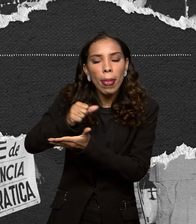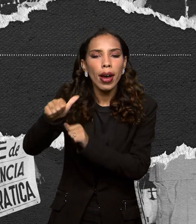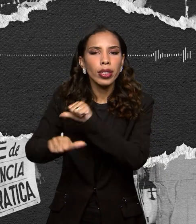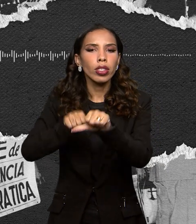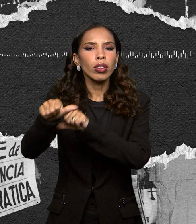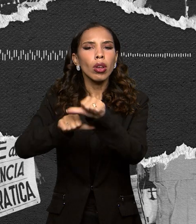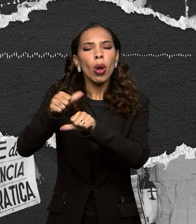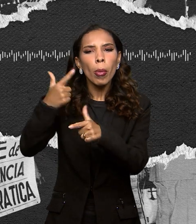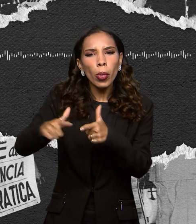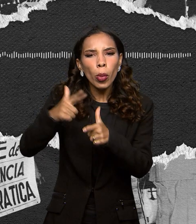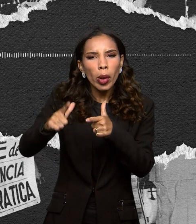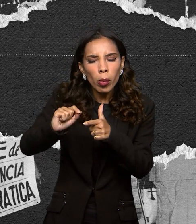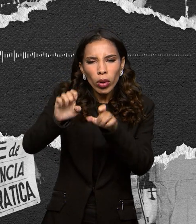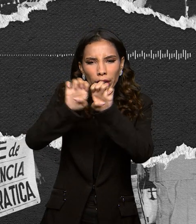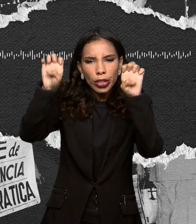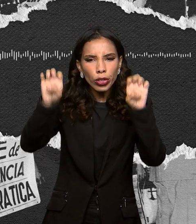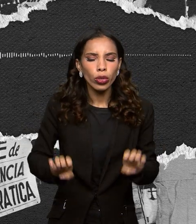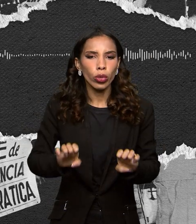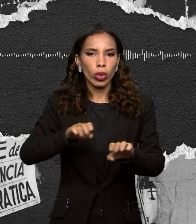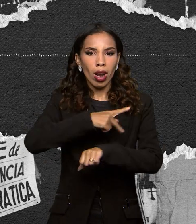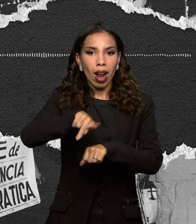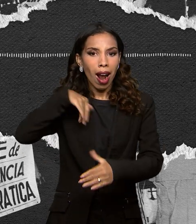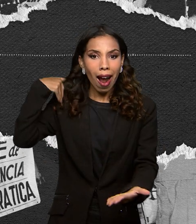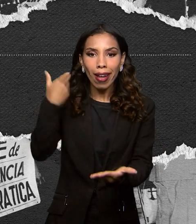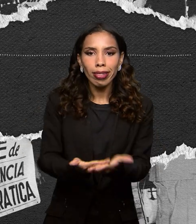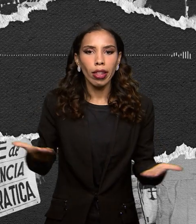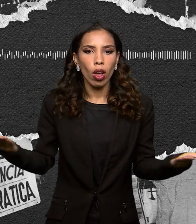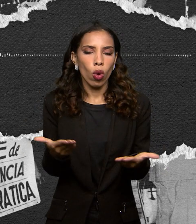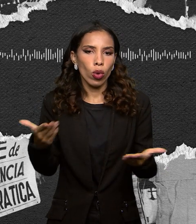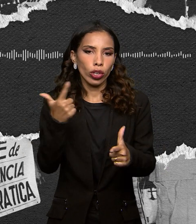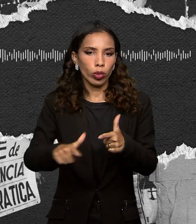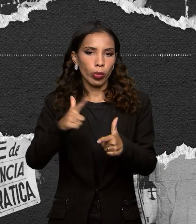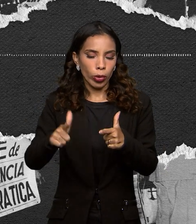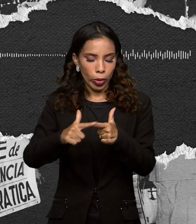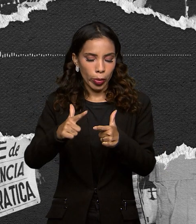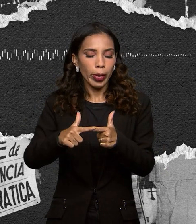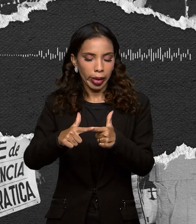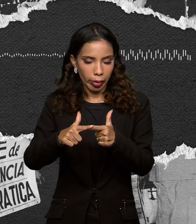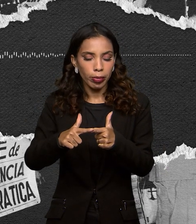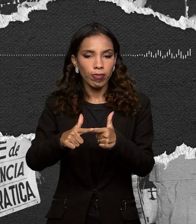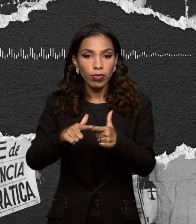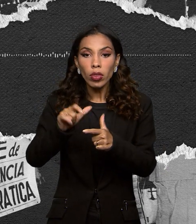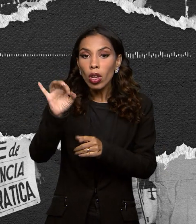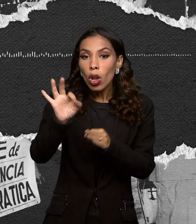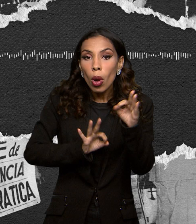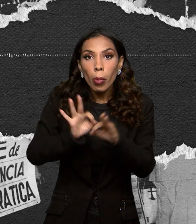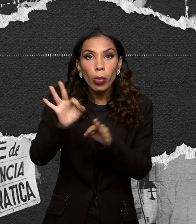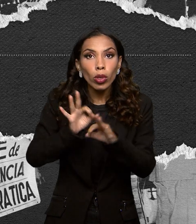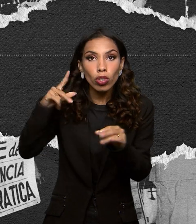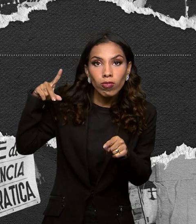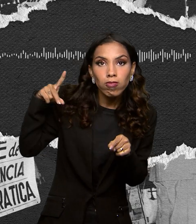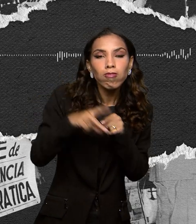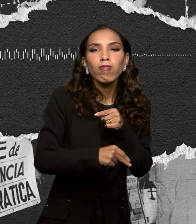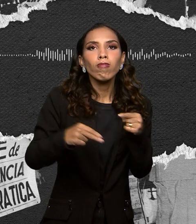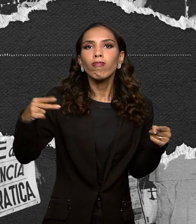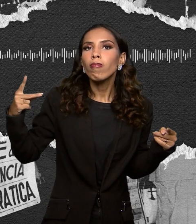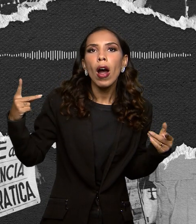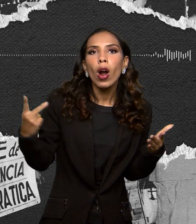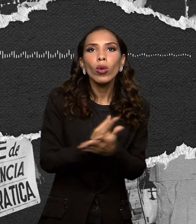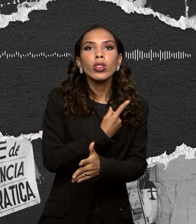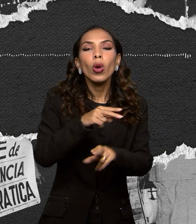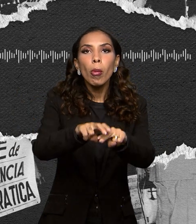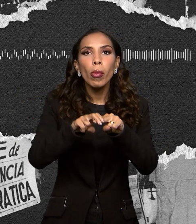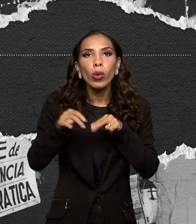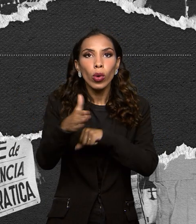país, alguns deles até hoje presentes. Esse projeto foi interrompido com o golpe. E aqui no